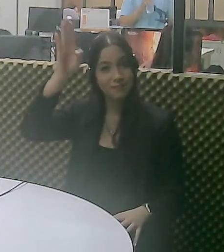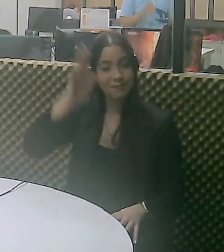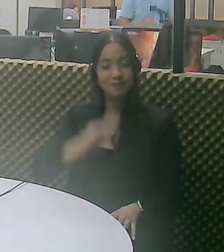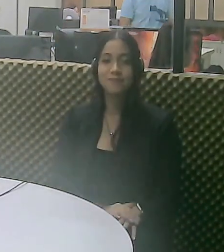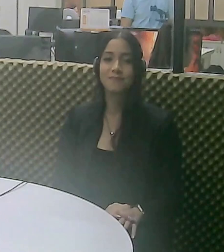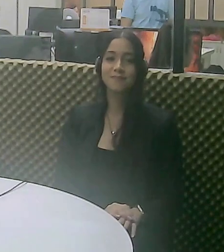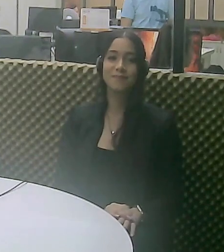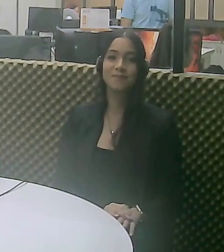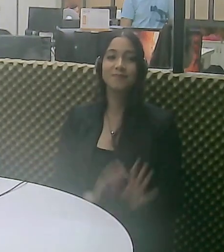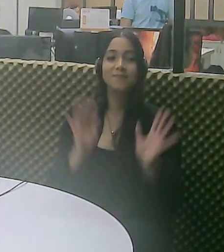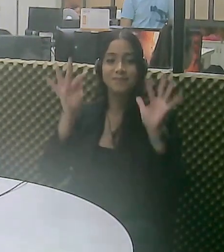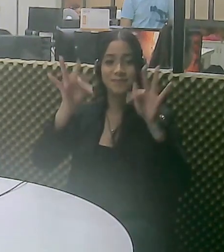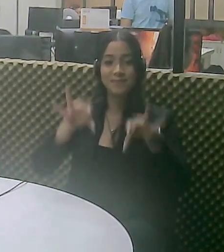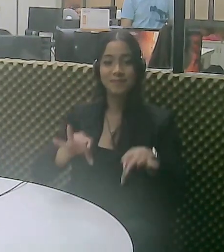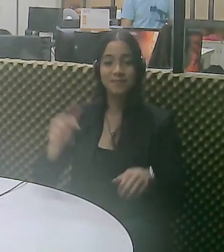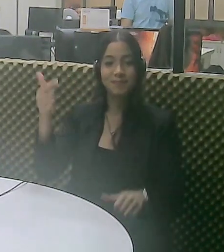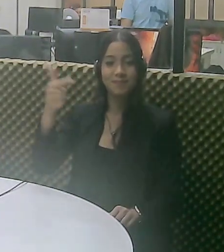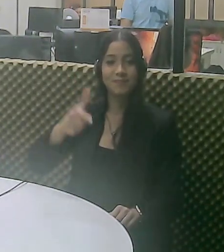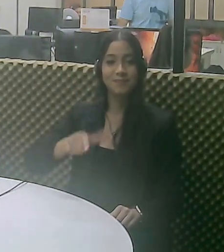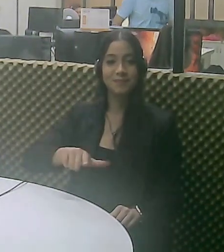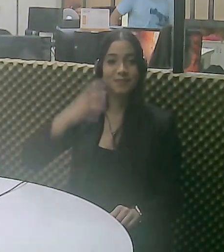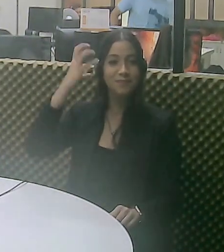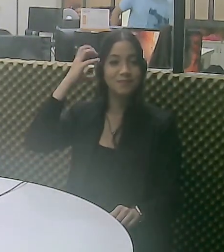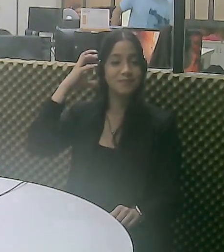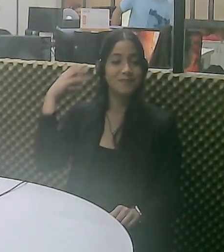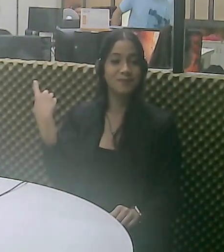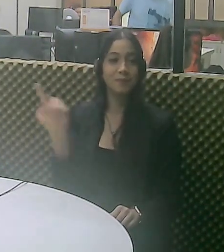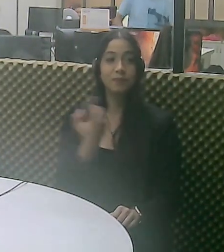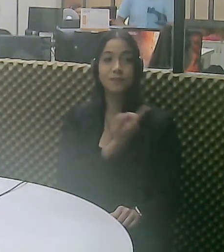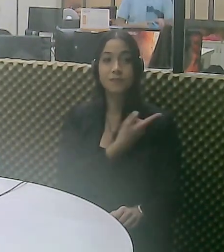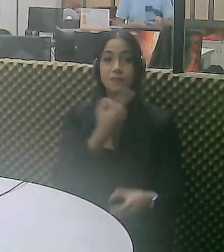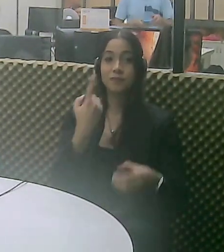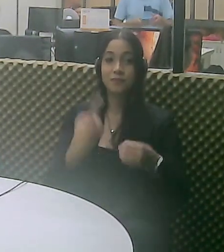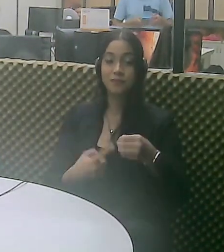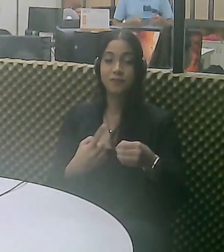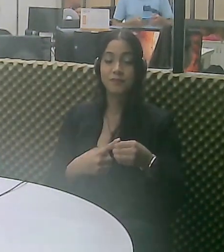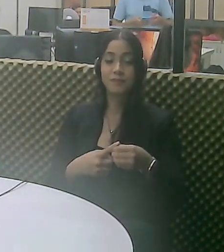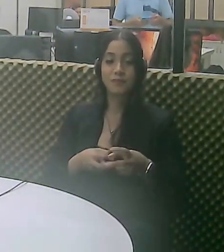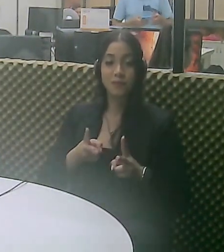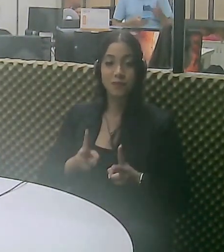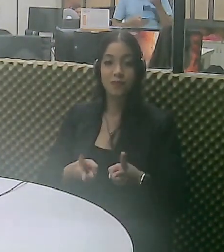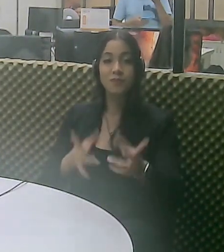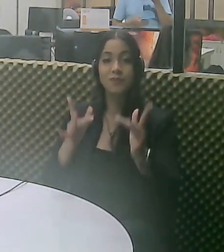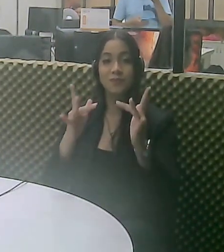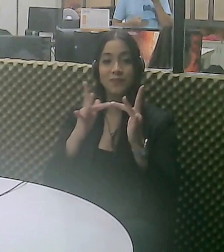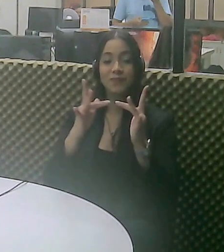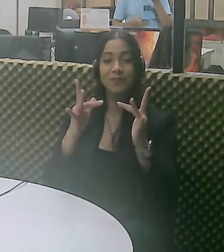Até a próxima. Fica por aqui mais uma edição do programa da Rádio Nossa Cidade.